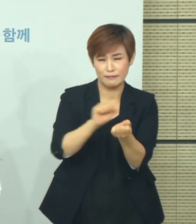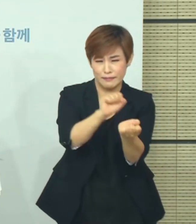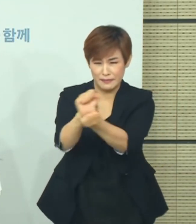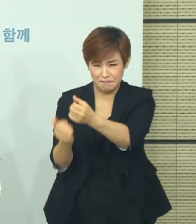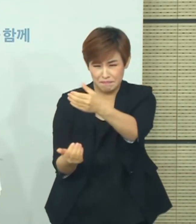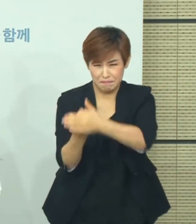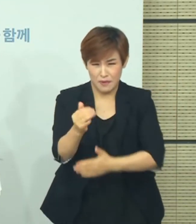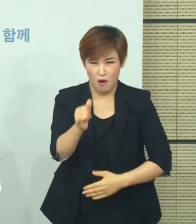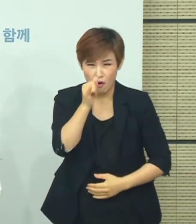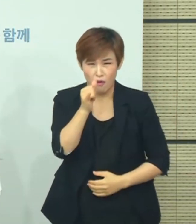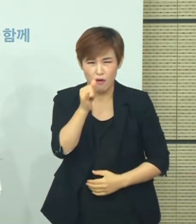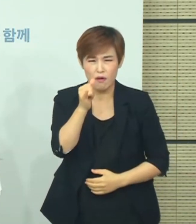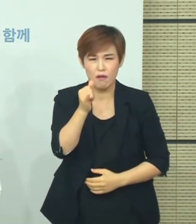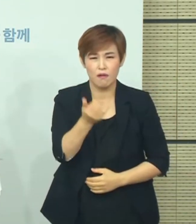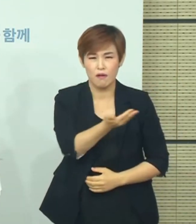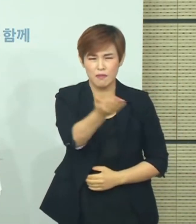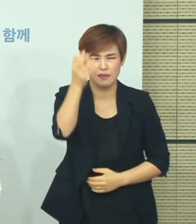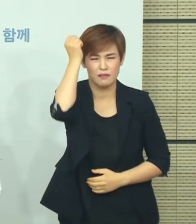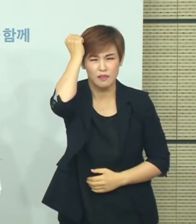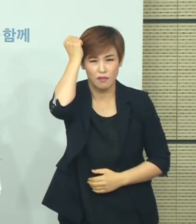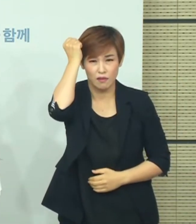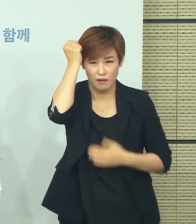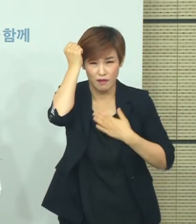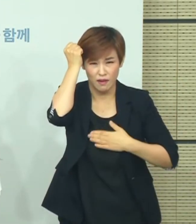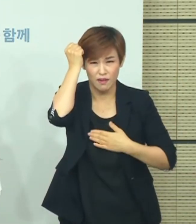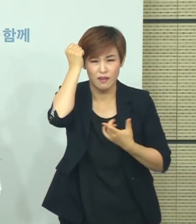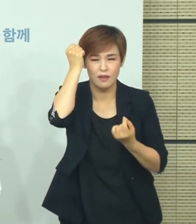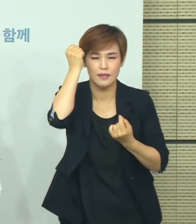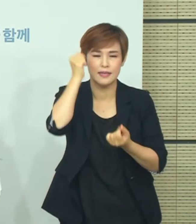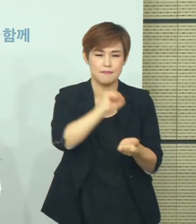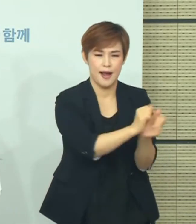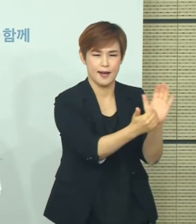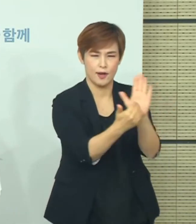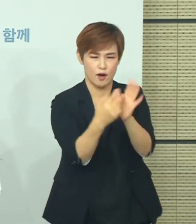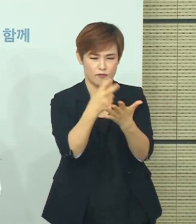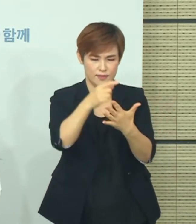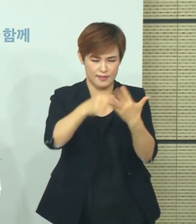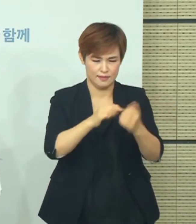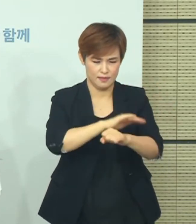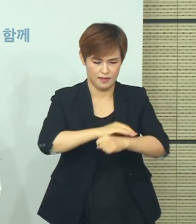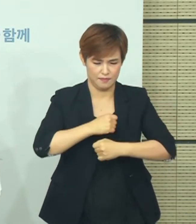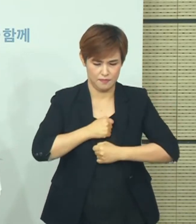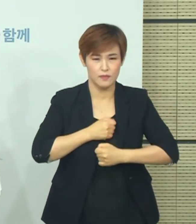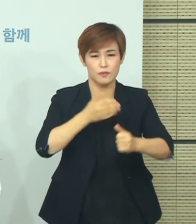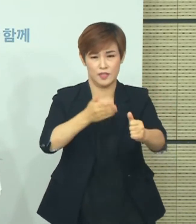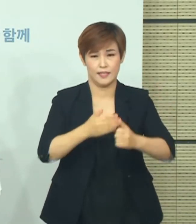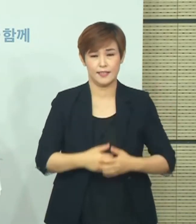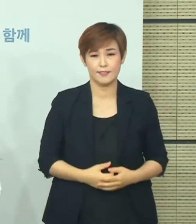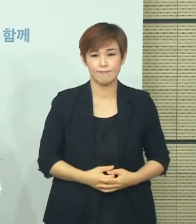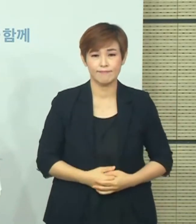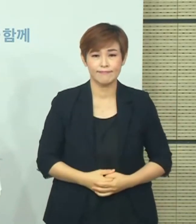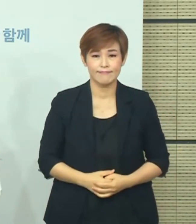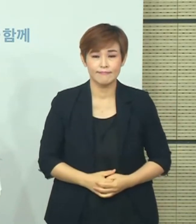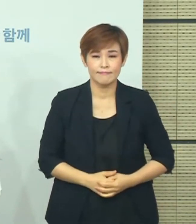여러분들도 다시 상기하시어 방역 수칙에 계속 협조해 주시기를 당부드립니다.